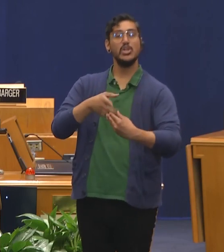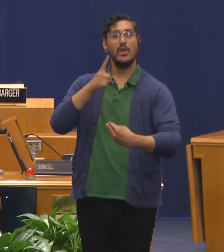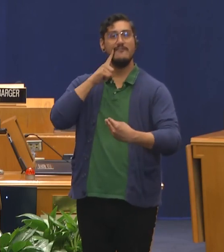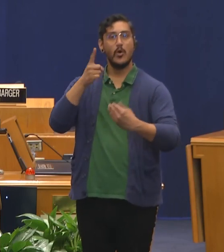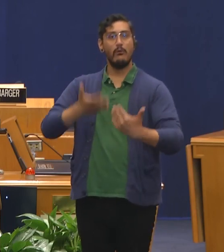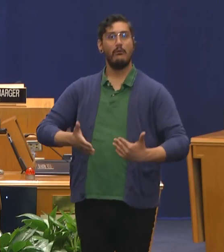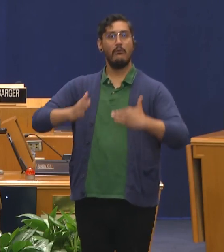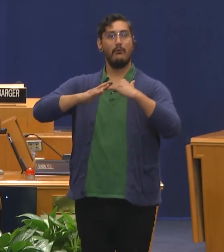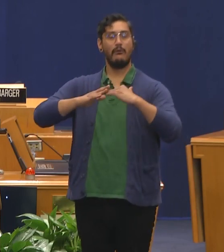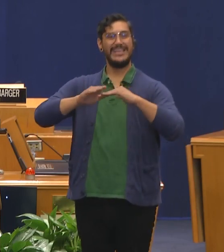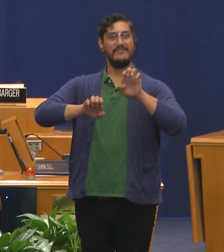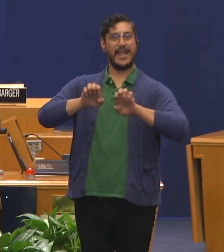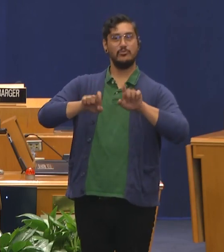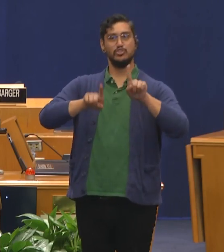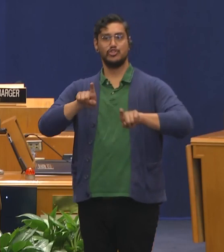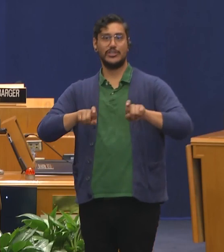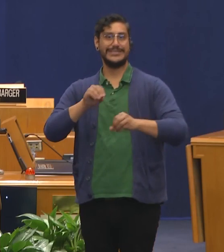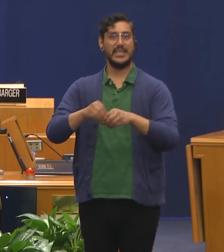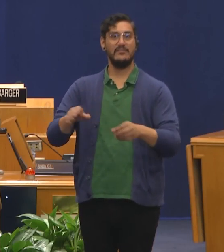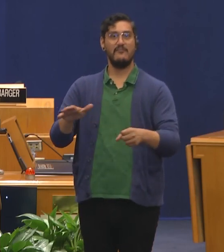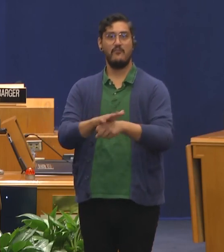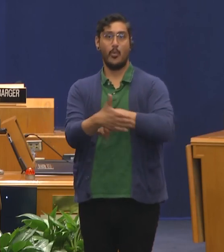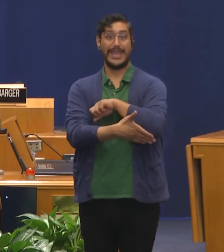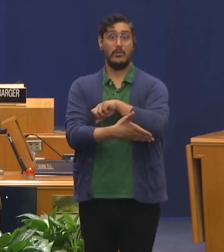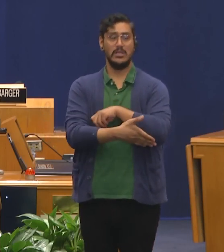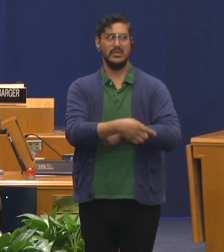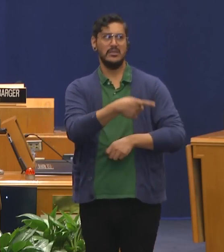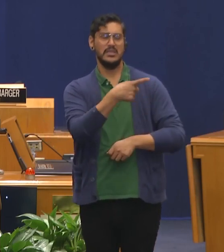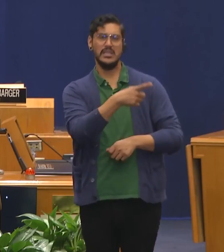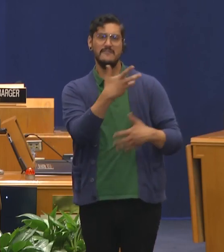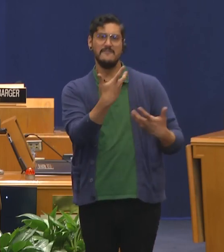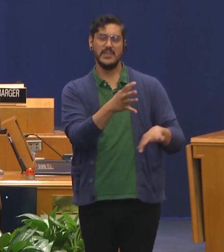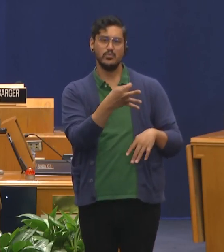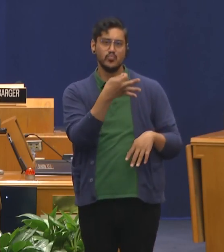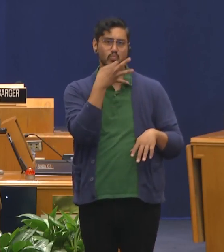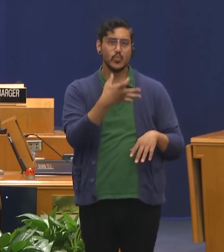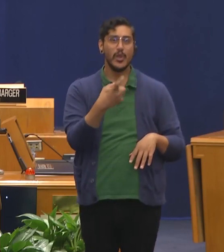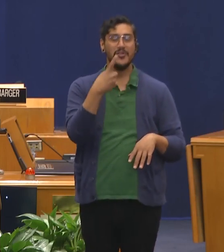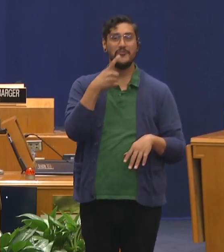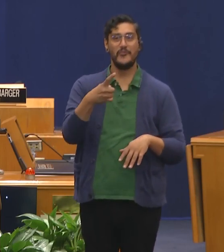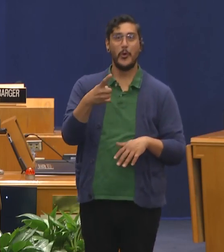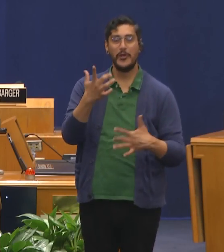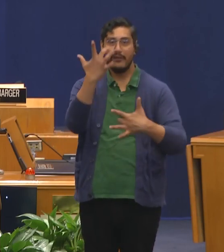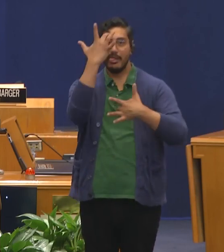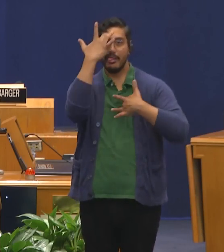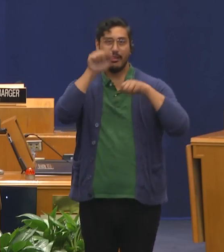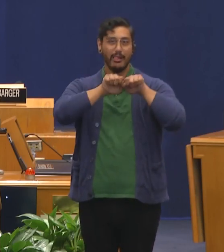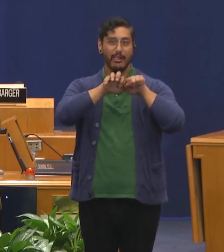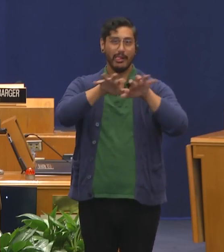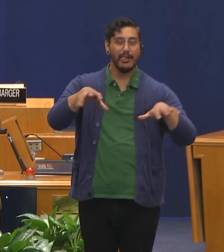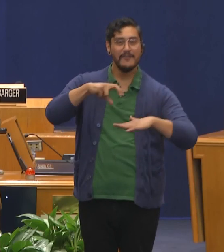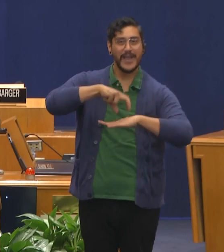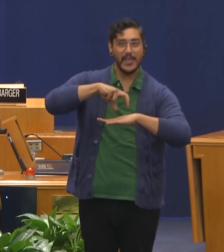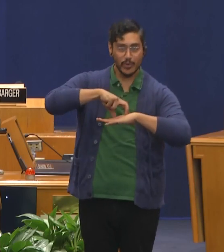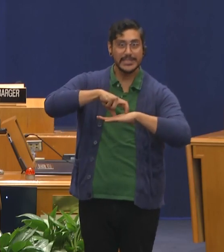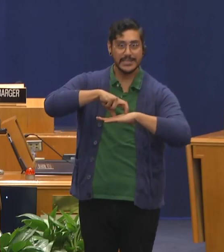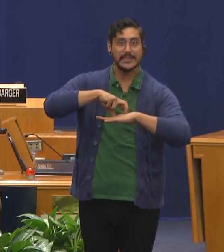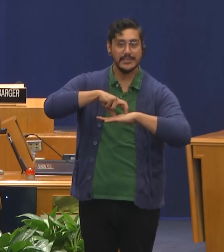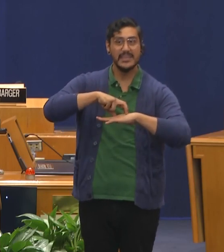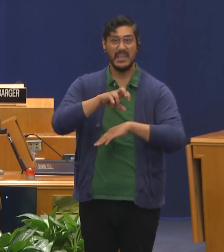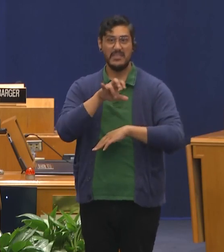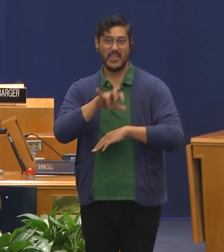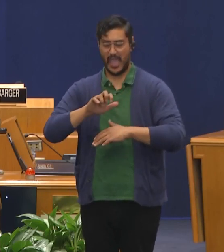evaluación en todo el condado. Es un médico especialista en enfermedades infecciosas y con experiencia en